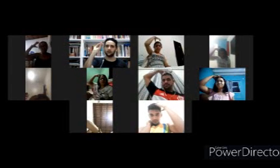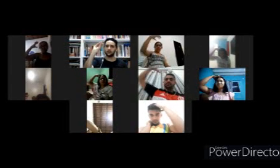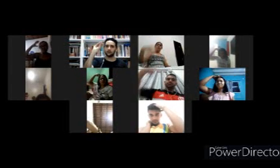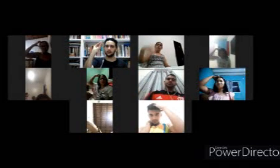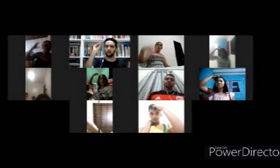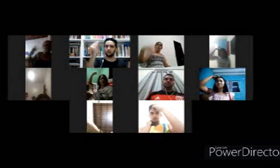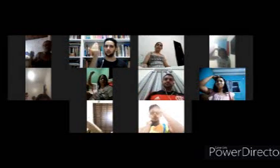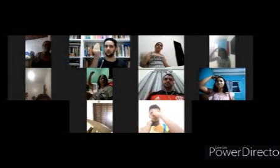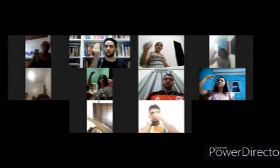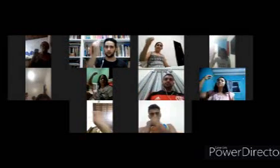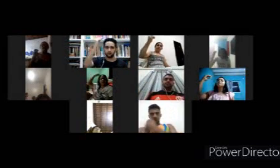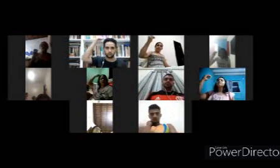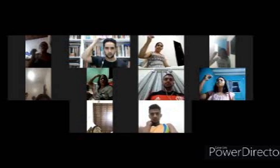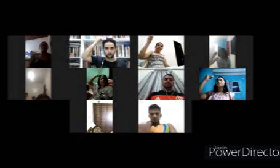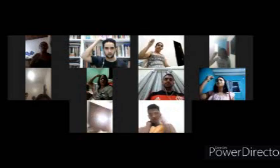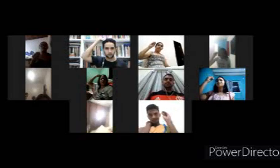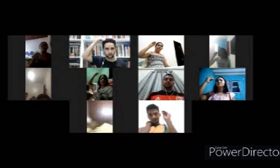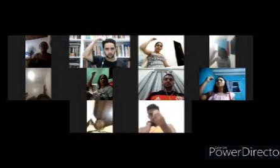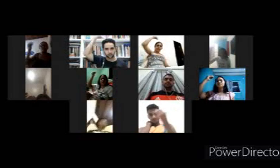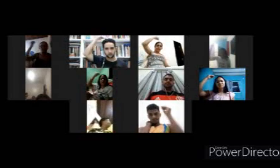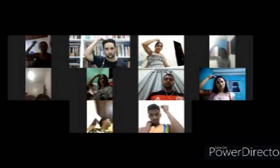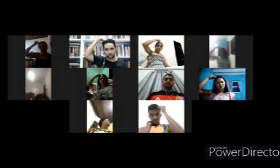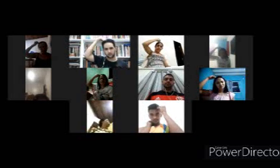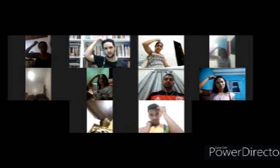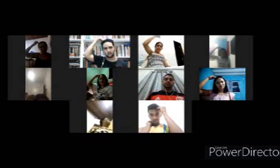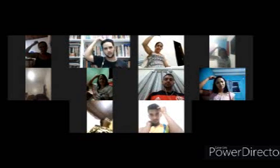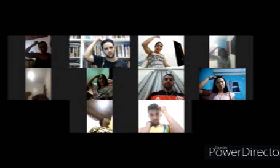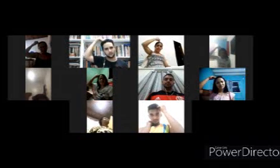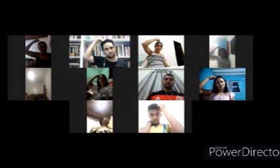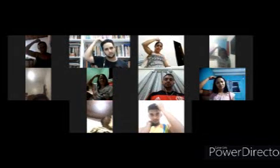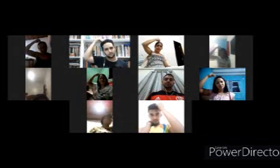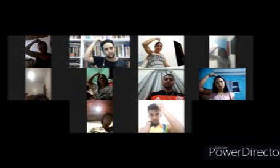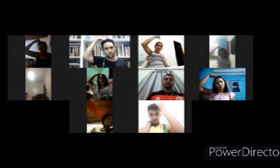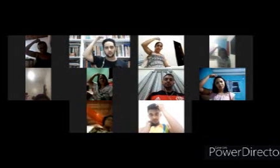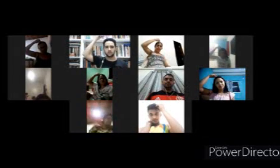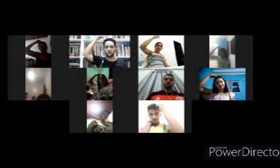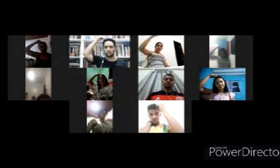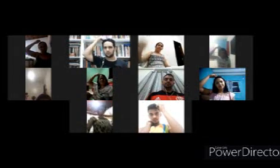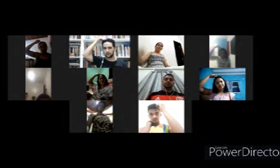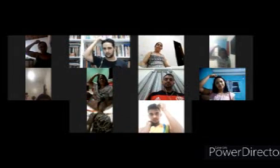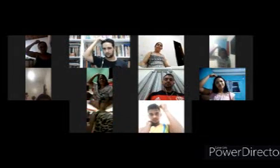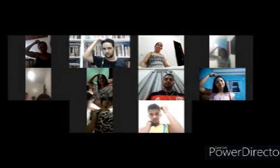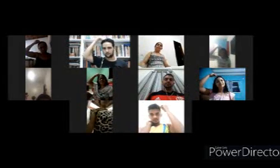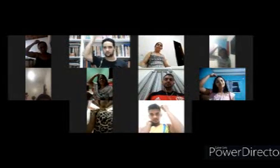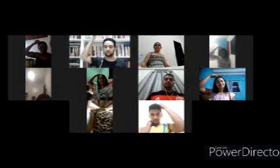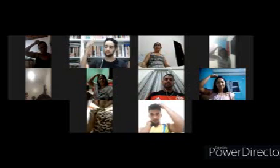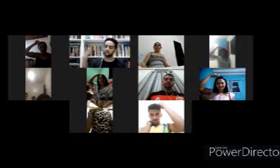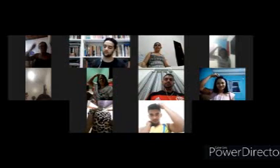ser assim, como se fosse em formato de botão, e eu pressiono aqui no meio da minha cabeça também. Estou sentindo culpado.